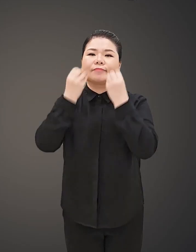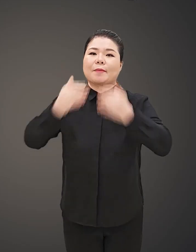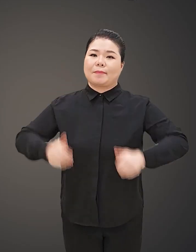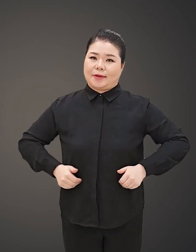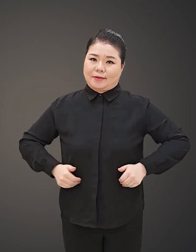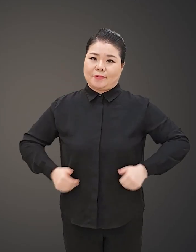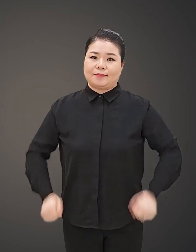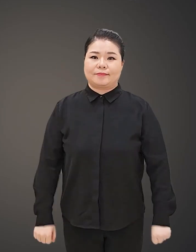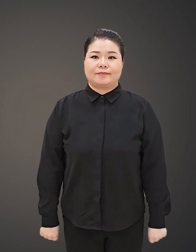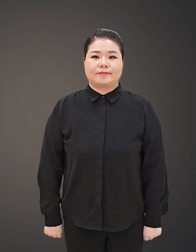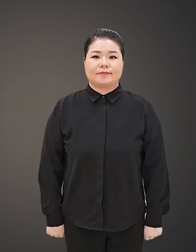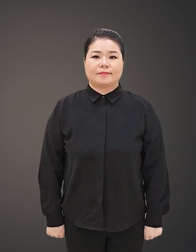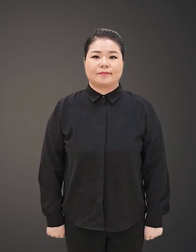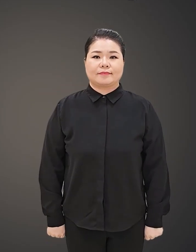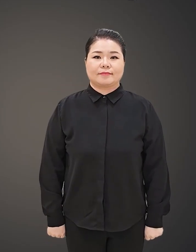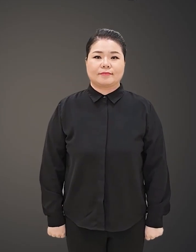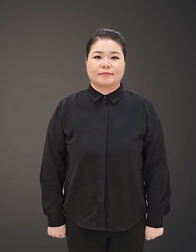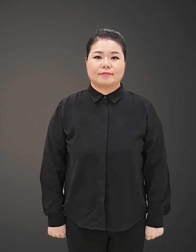있습니다.